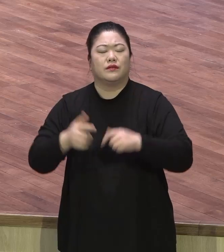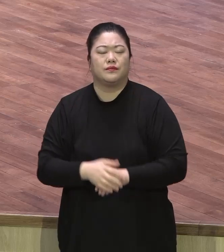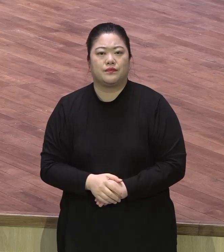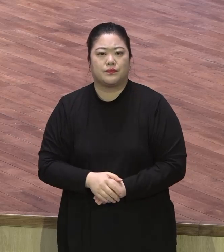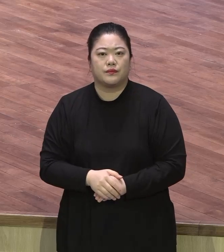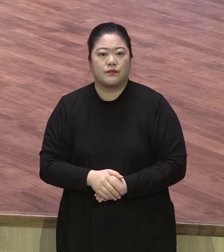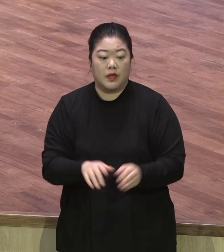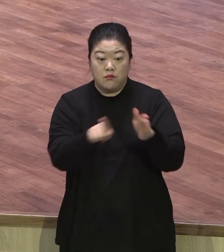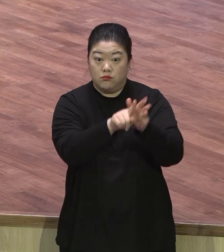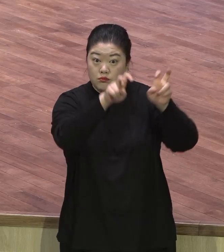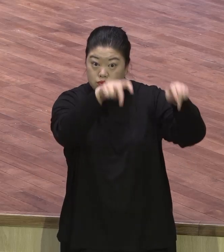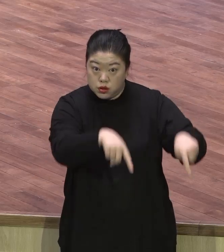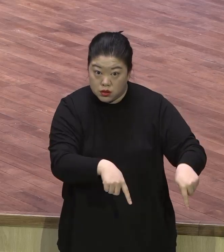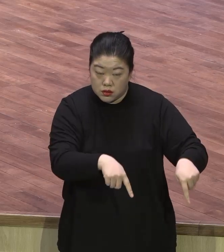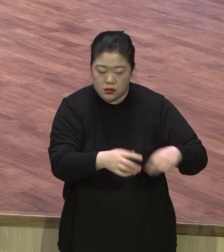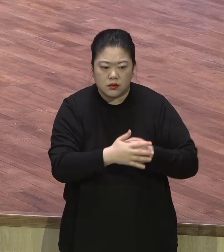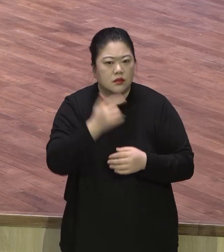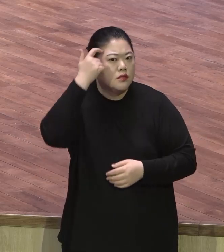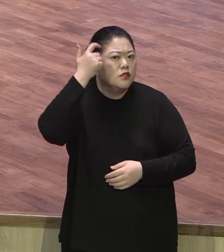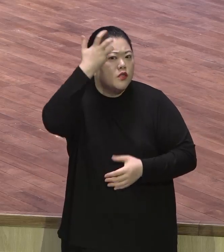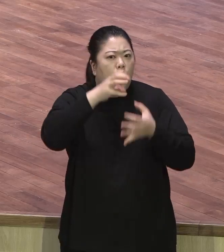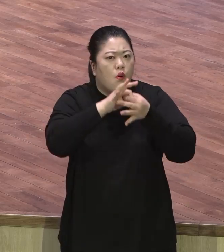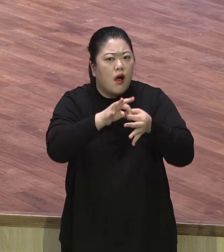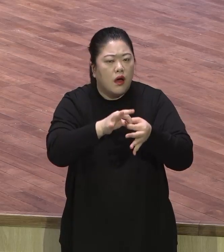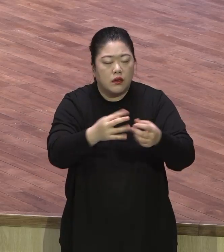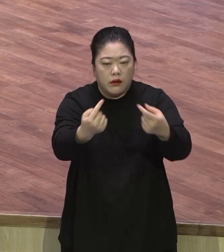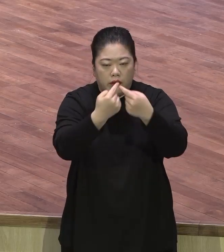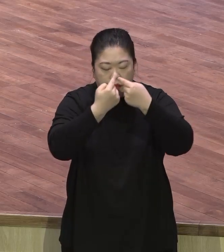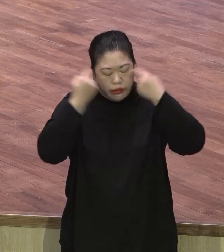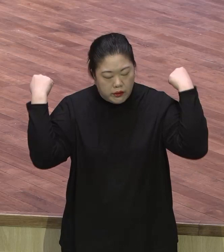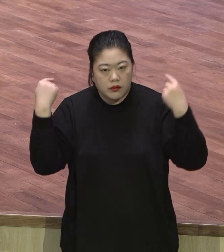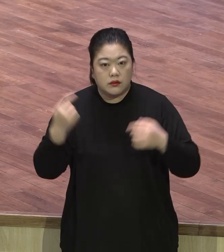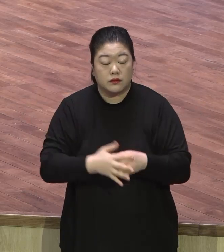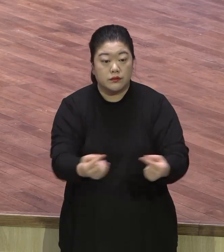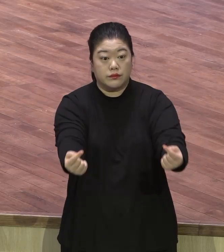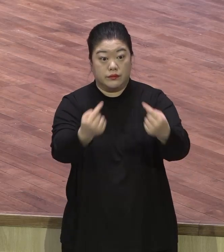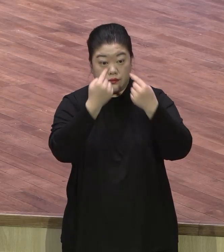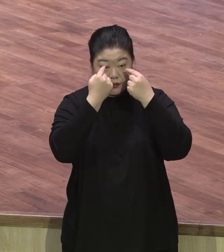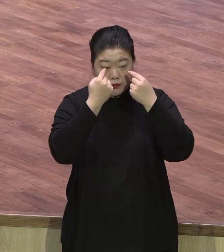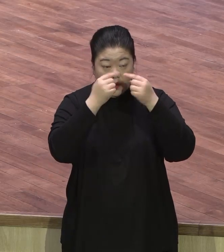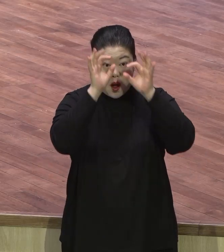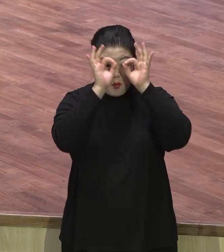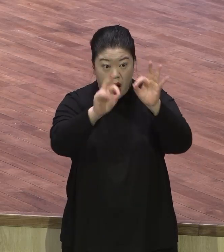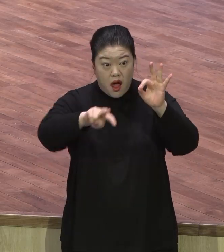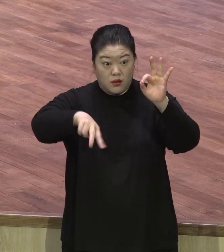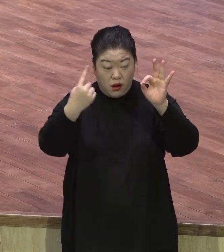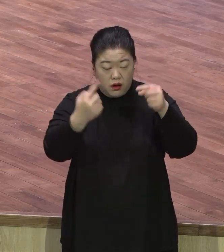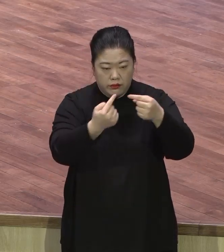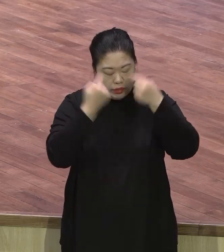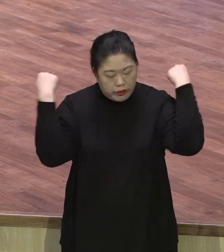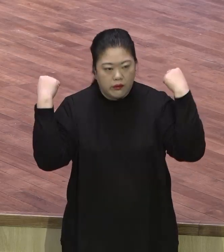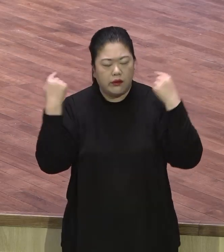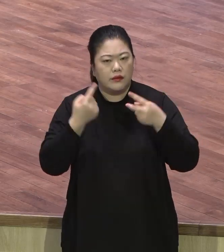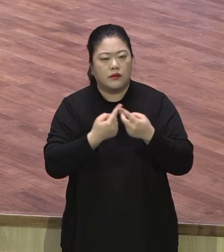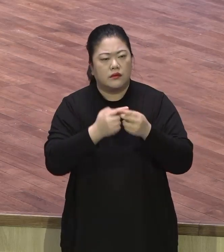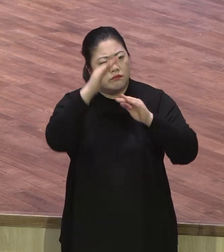영의 귀가 없어요. 영직의 말 못 들었습니다. 들어도 몰라요. 무슨 말인지